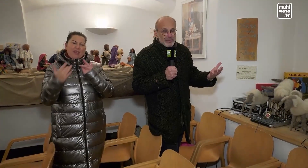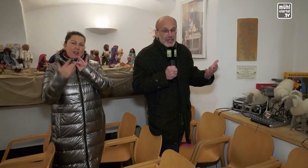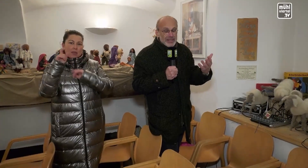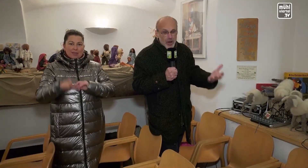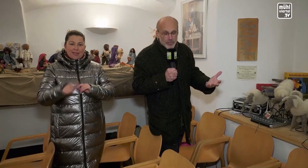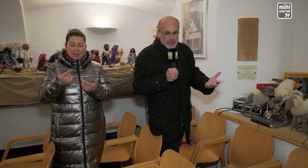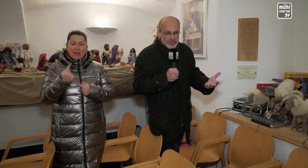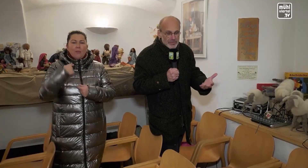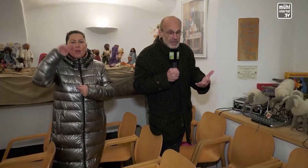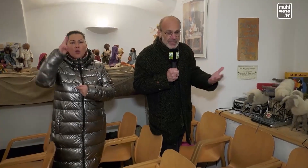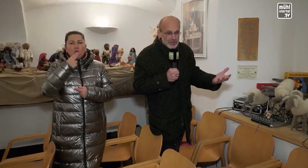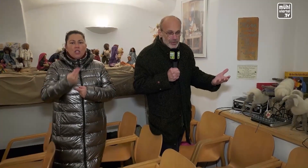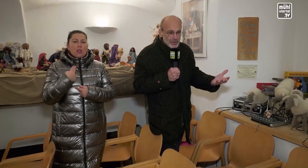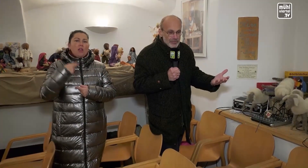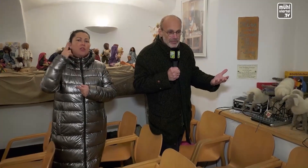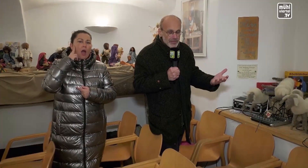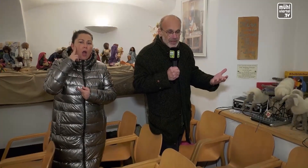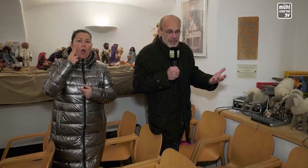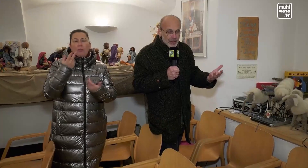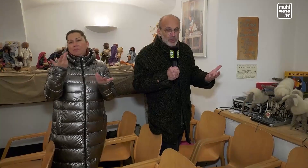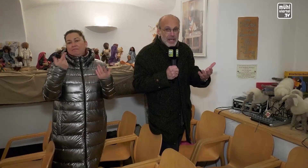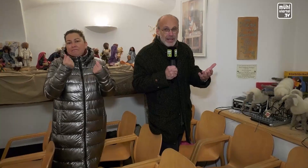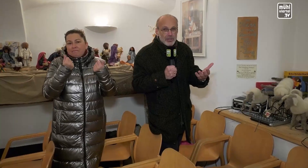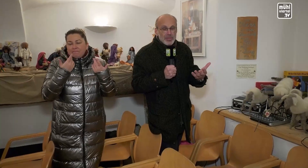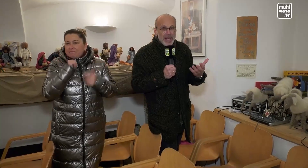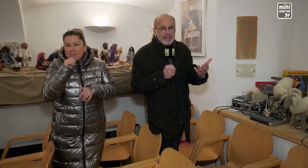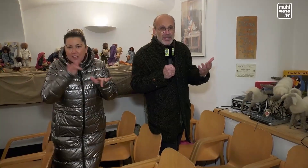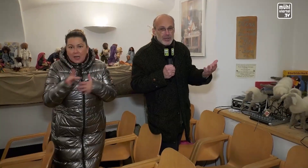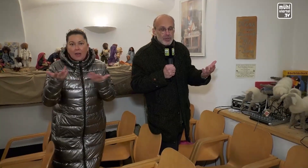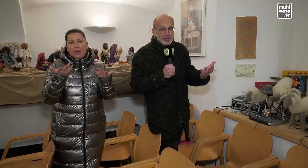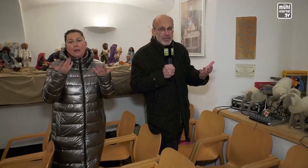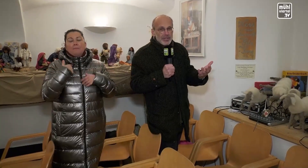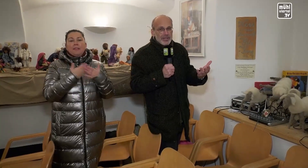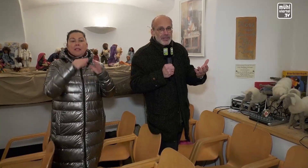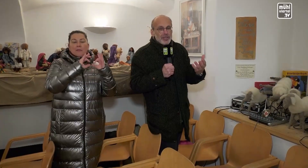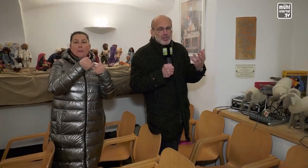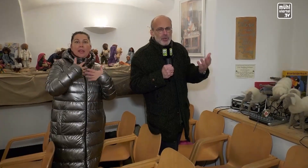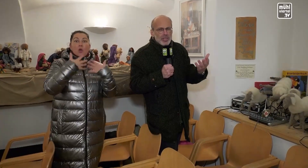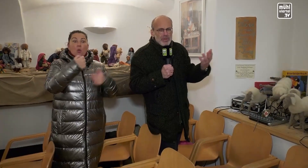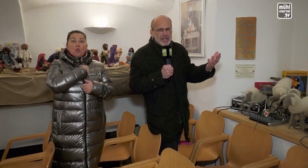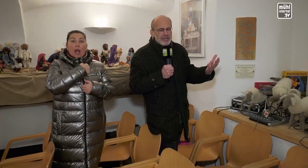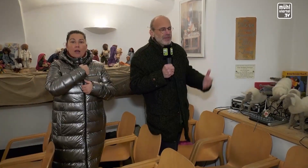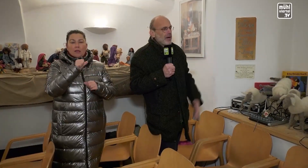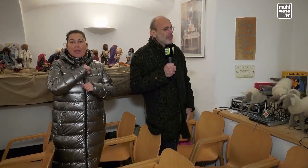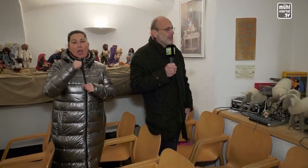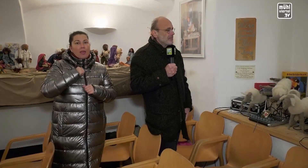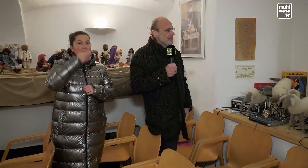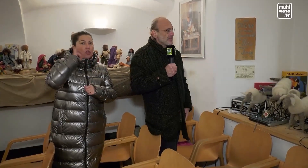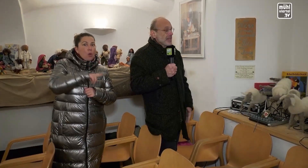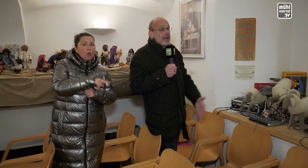Künstler, war taub, mittellos, große Angst um die einzige Tochter, schöne, gebildete